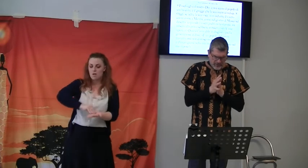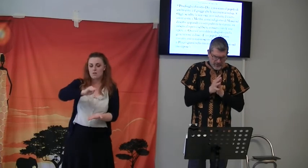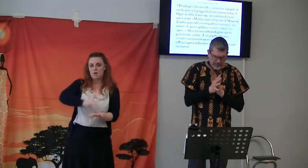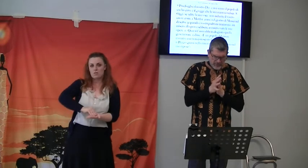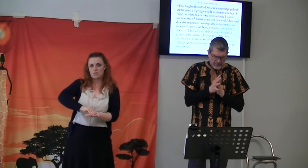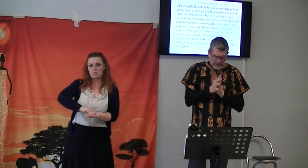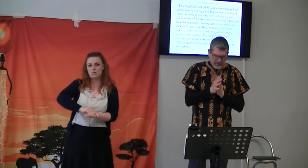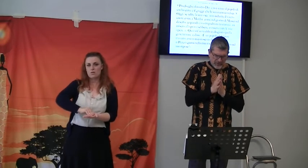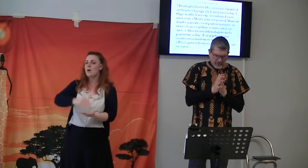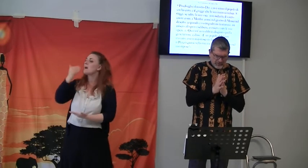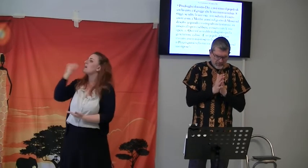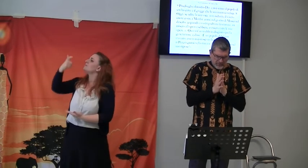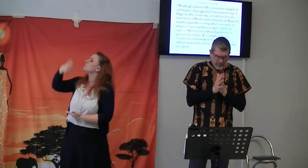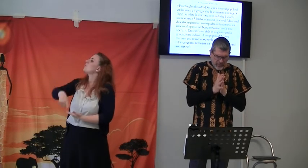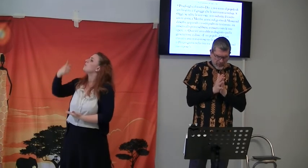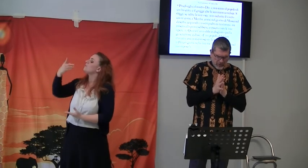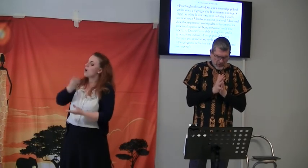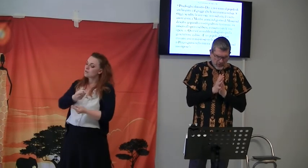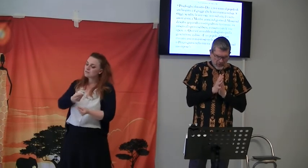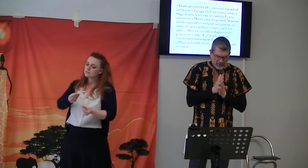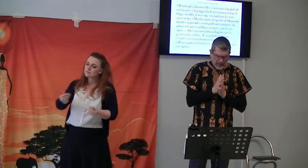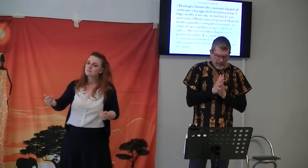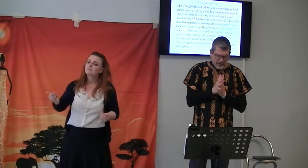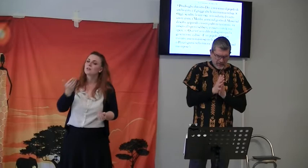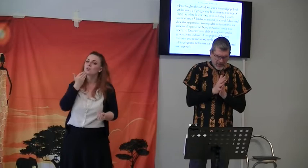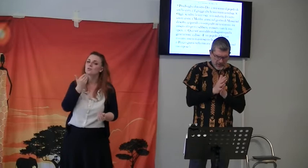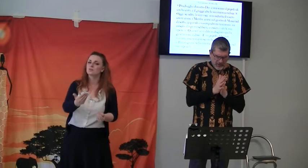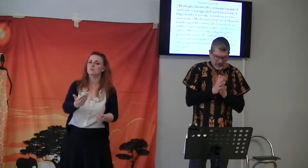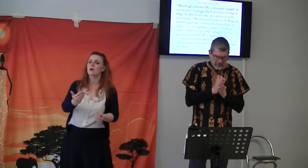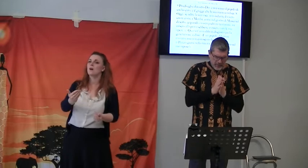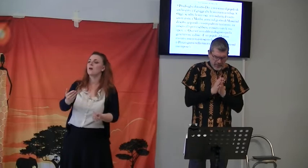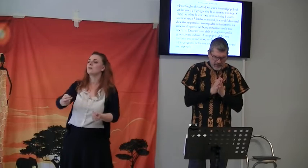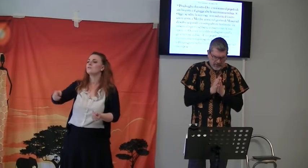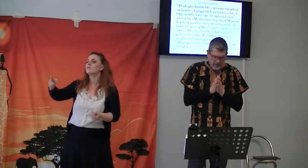Grazie, Signore, perché lo Spirito Santo ha voluto ancora una volta ricordarci